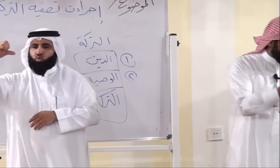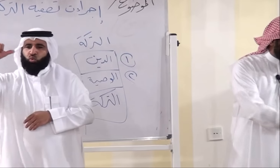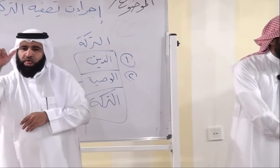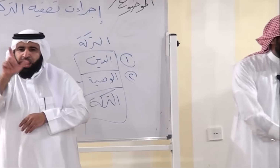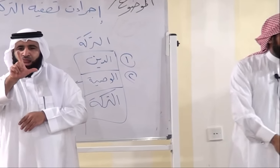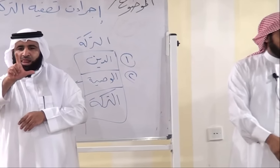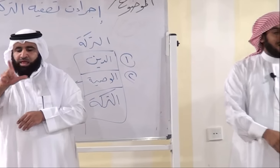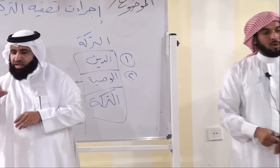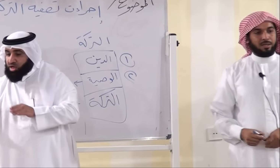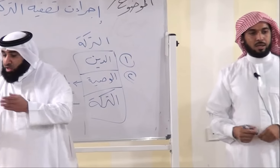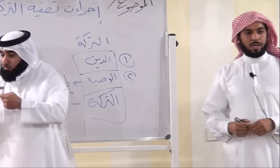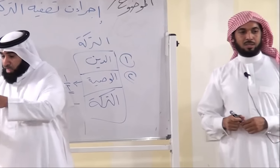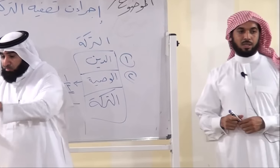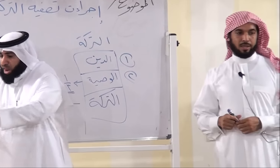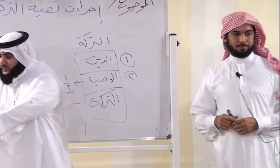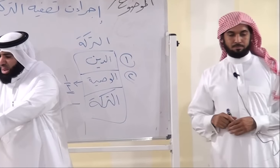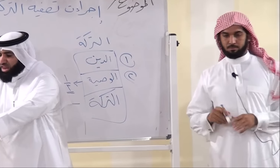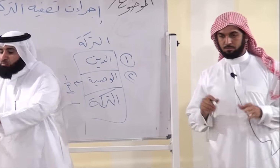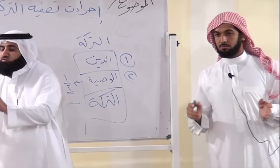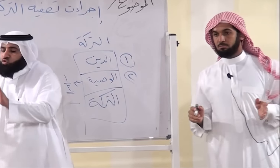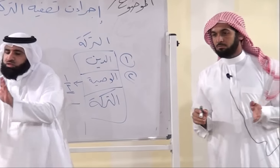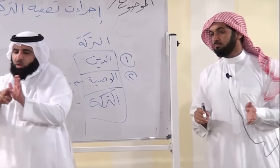او الموجودات او العقارات الى